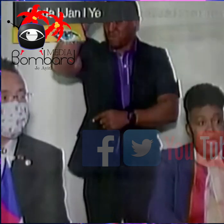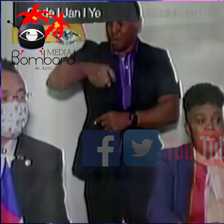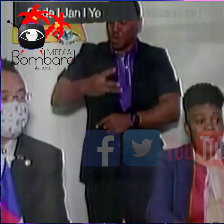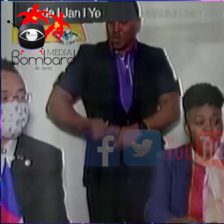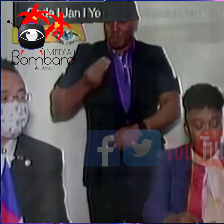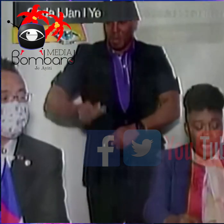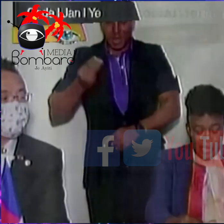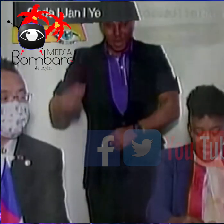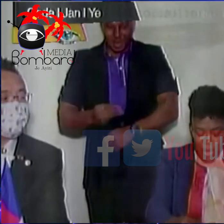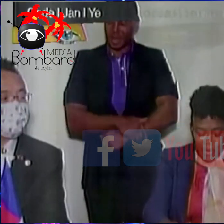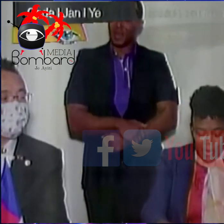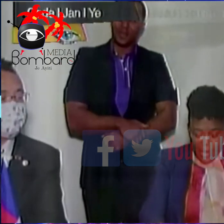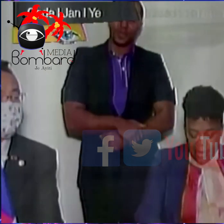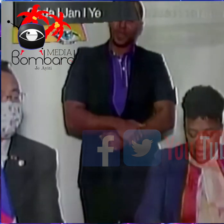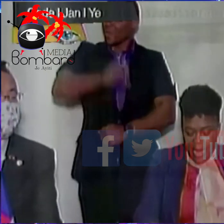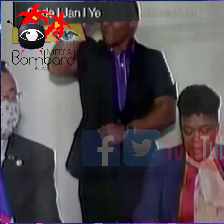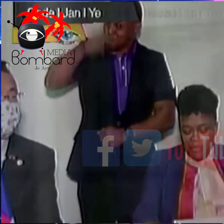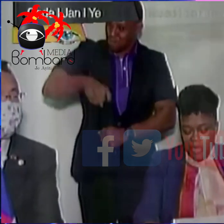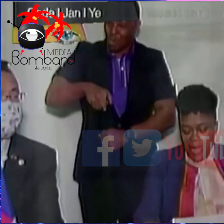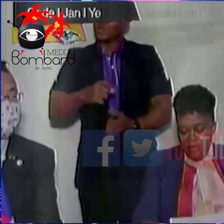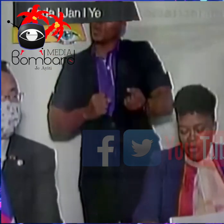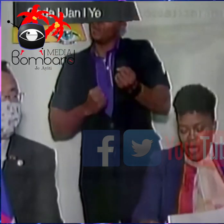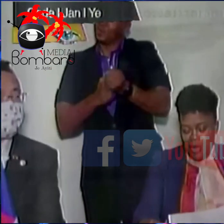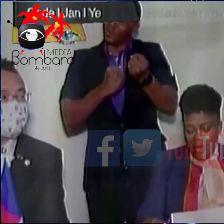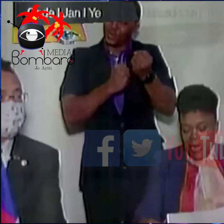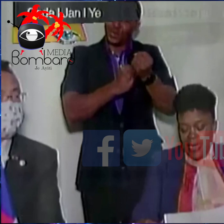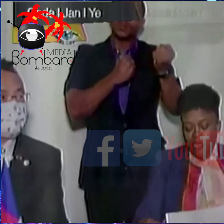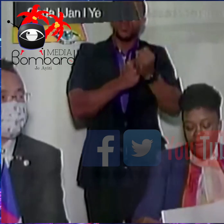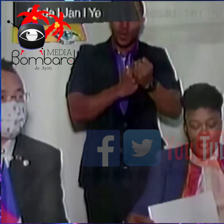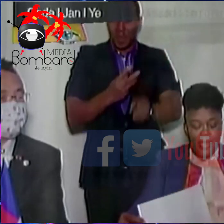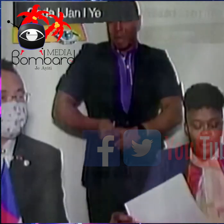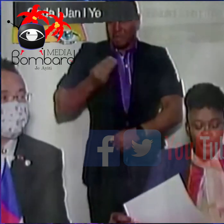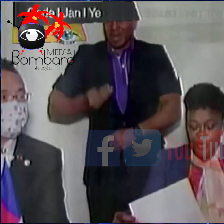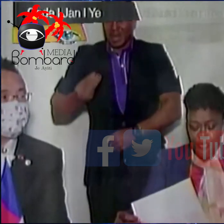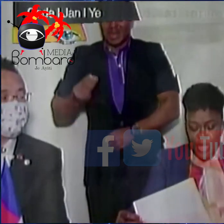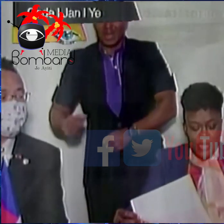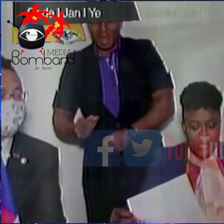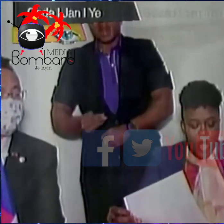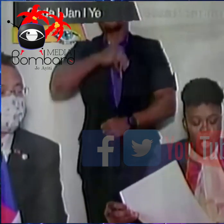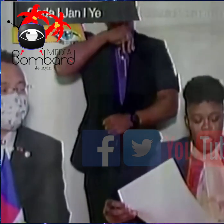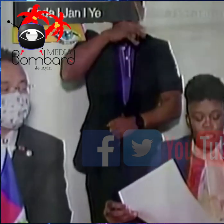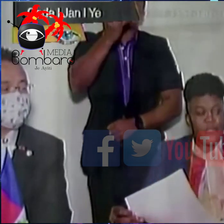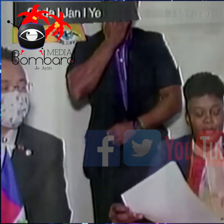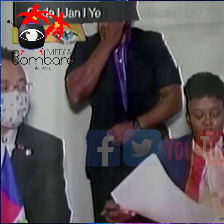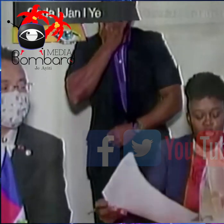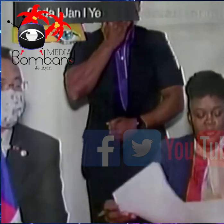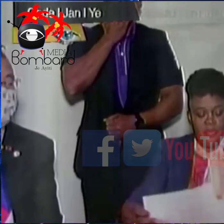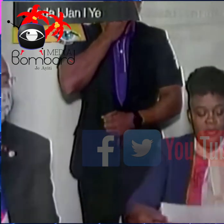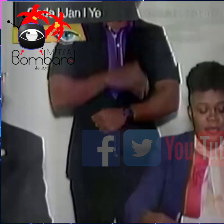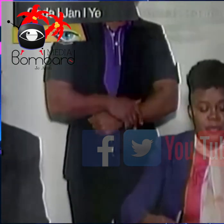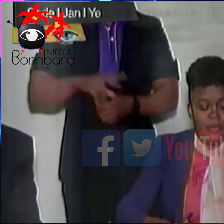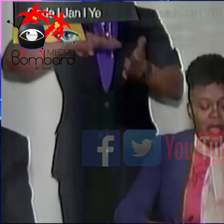handicapées qui utilisent des matériels adaptés, abîmés et qui devraient être mis hors d'usage.